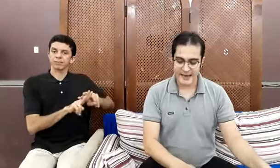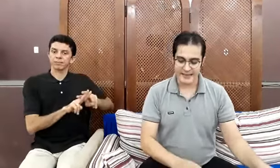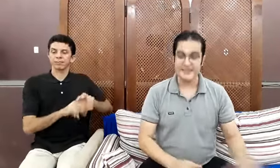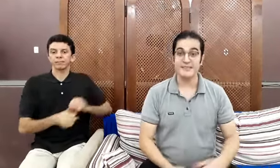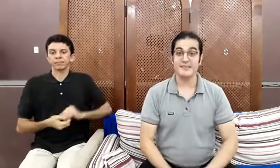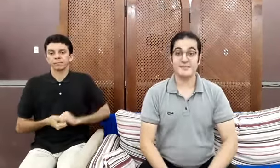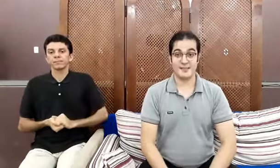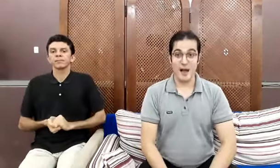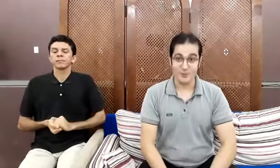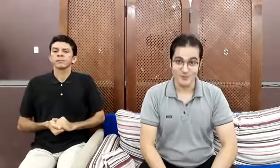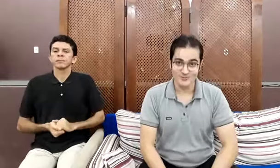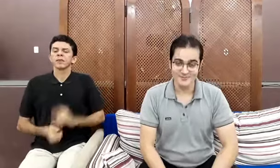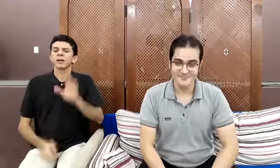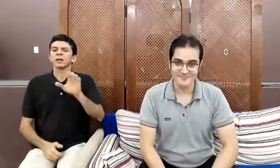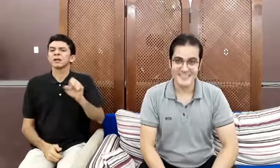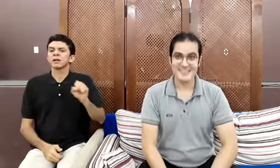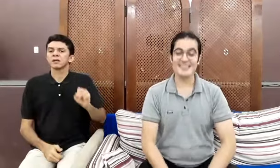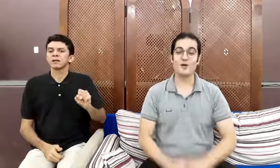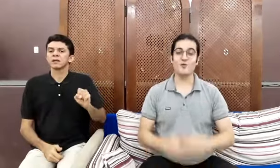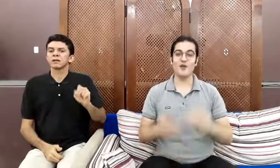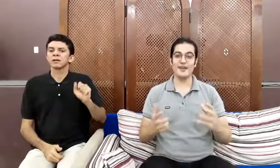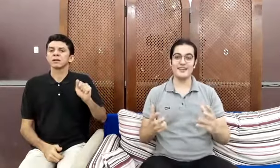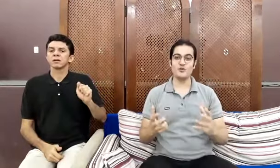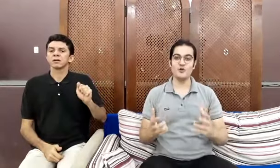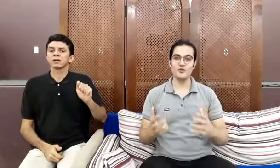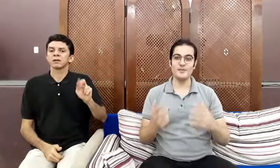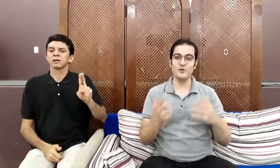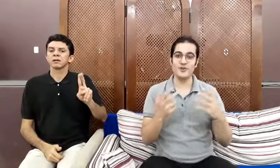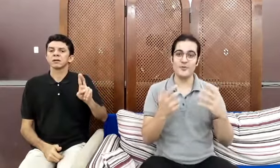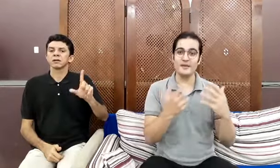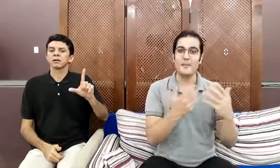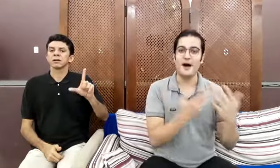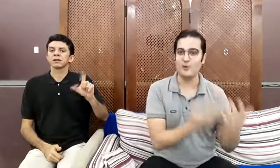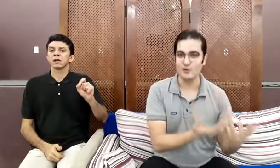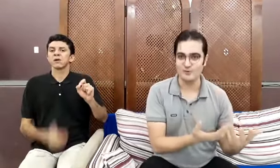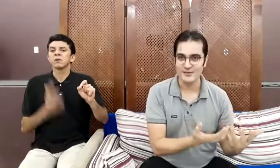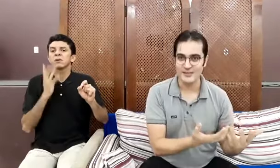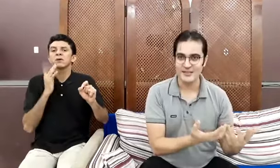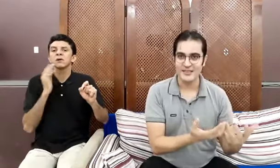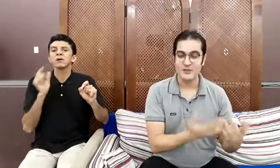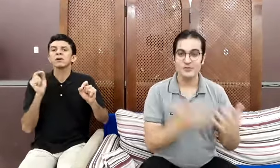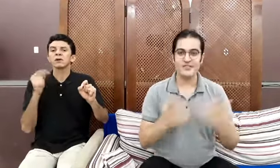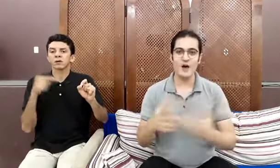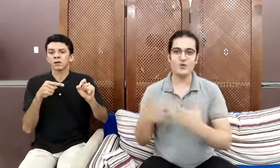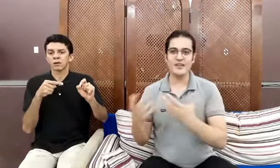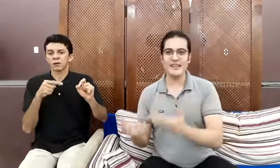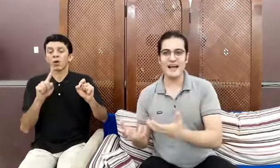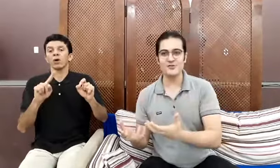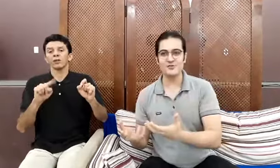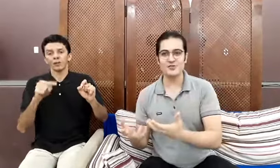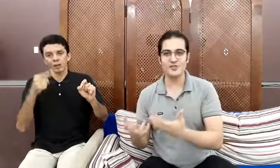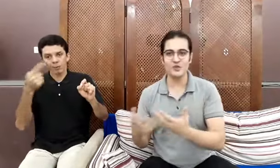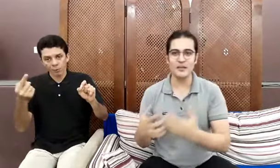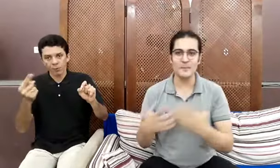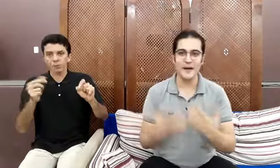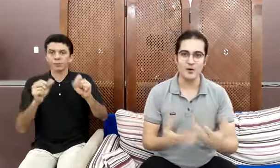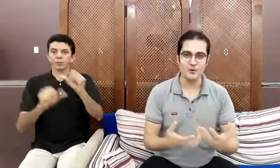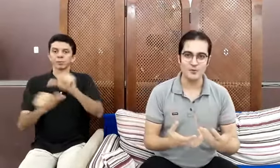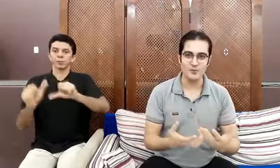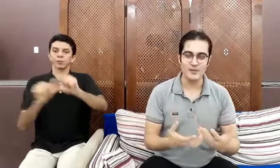Quem era Saulo? Saulo foi aquele que tornou-se posteriormente Paulo. Saulo de Tarso se